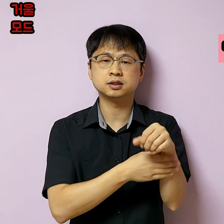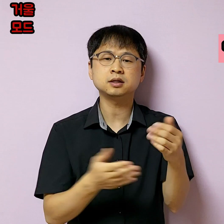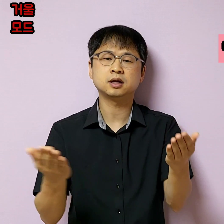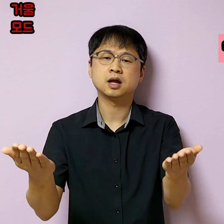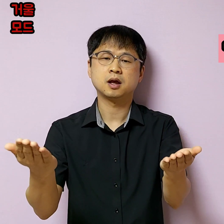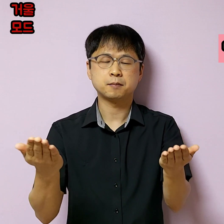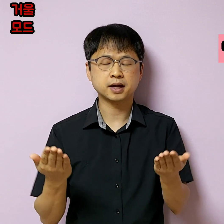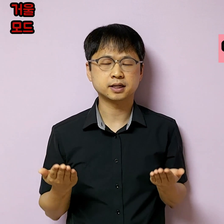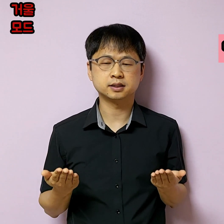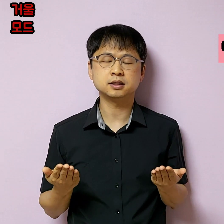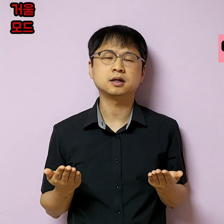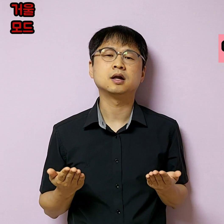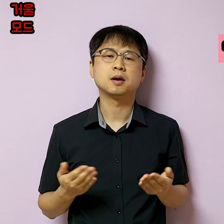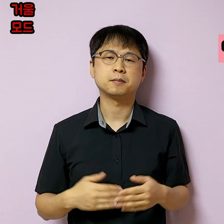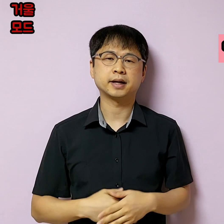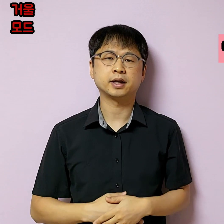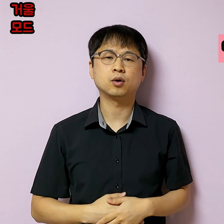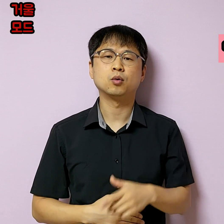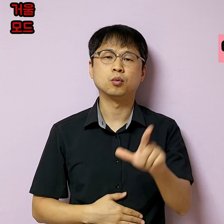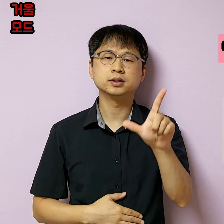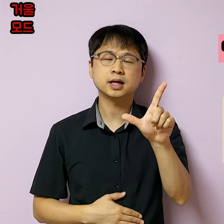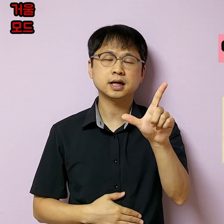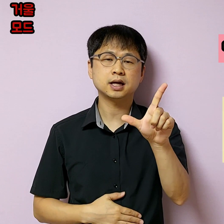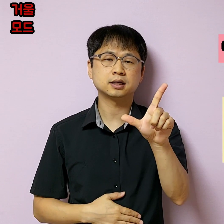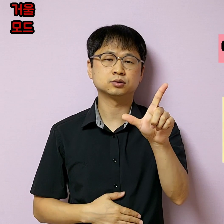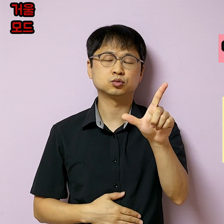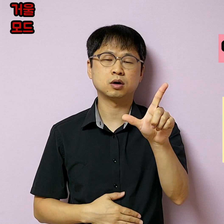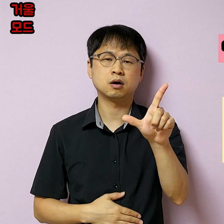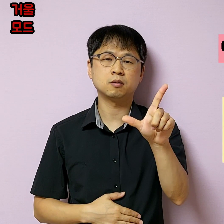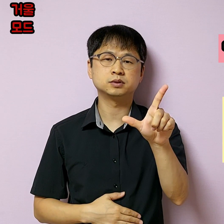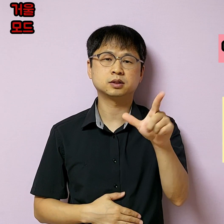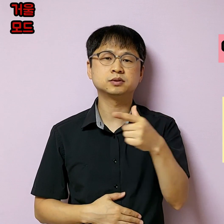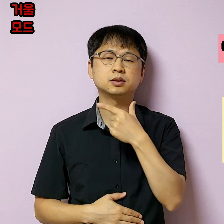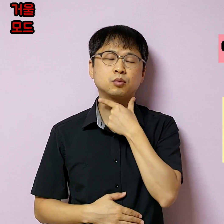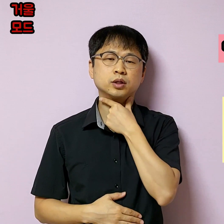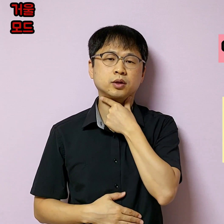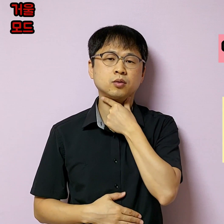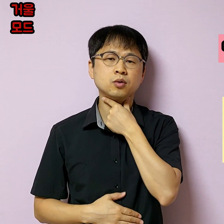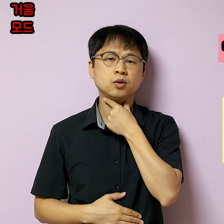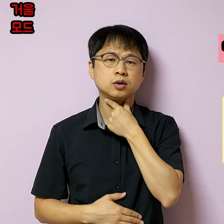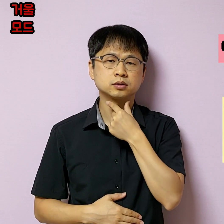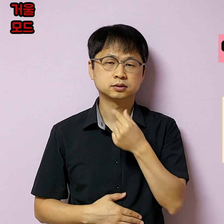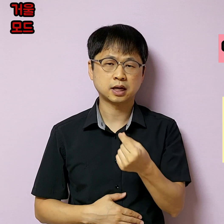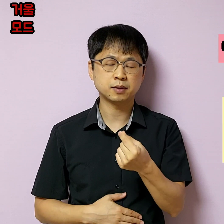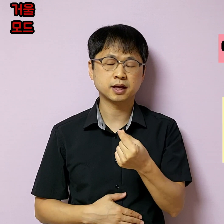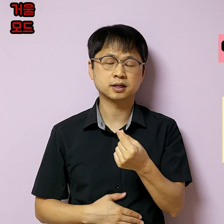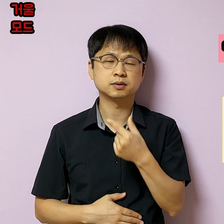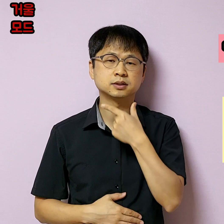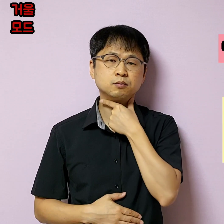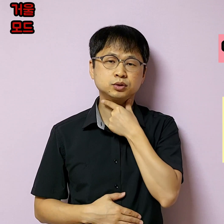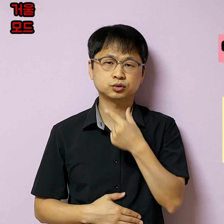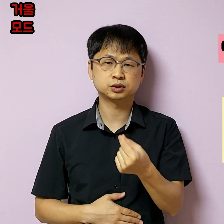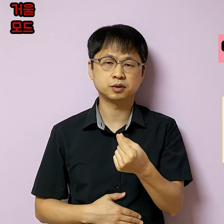허락을 받기를 바래요. 원하다라는 수어 엄지검지를 모게 되고 잡아당기면서